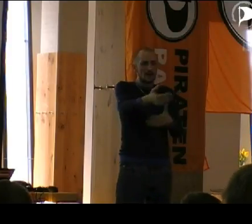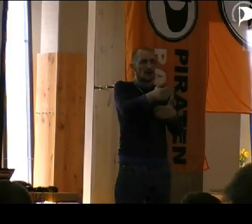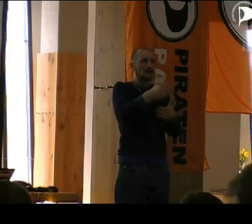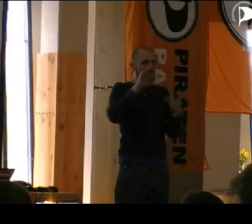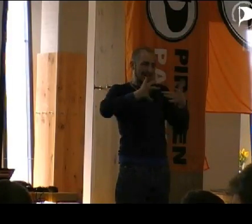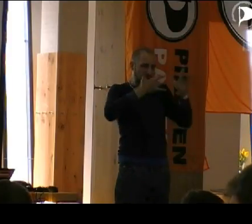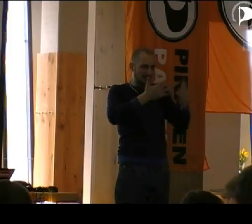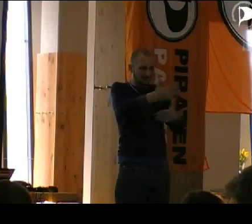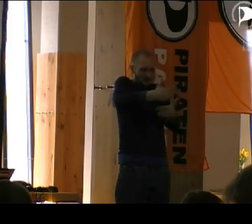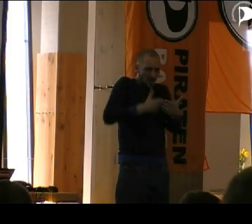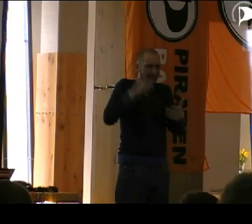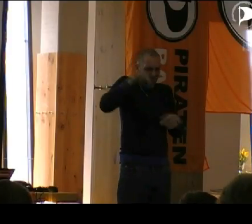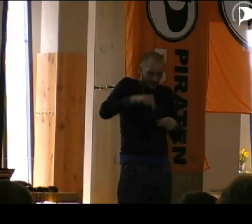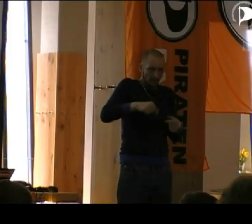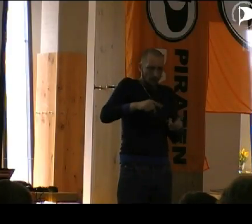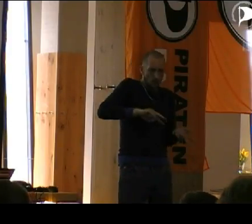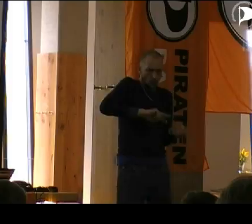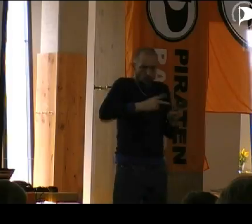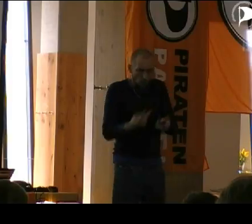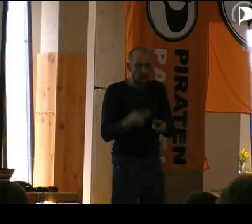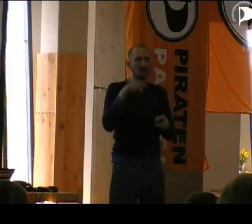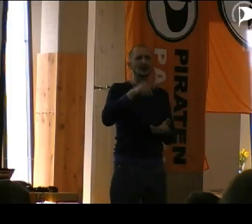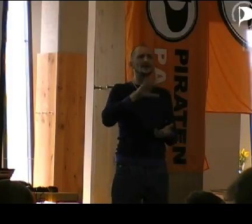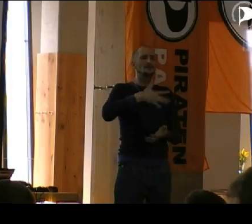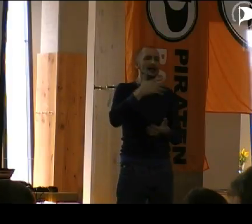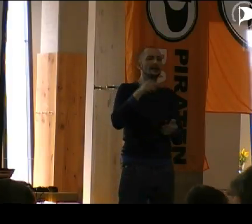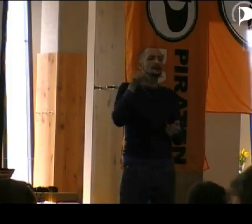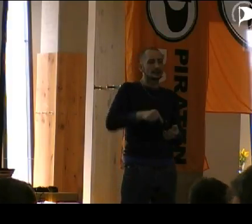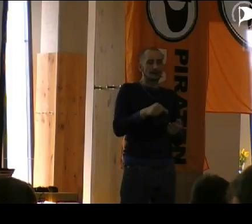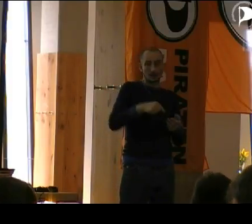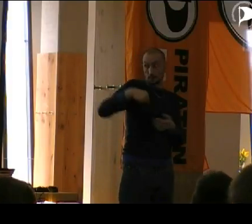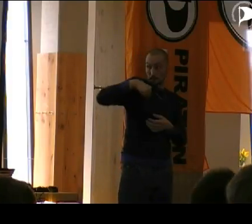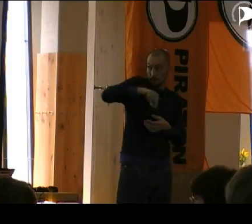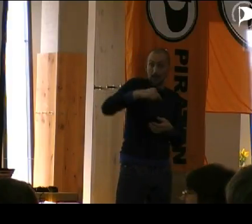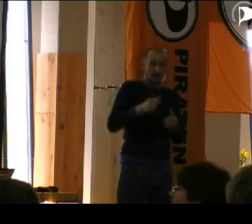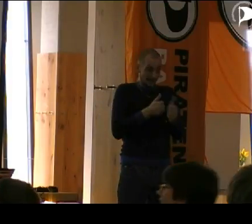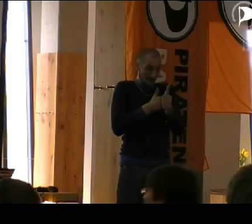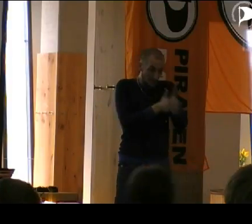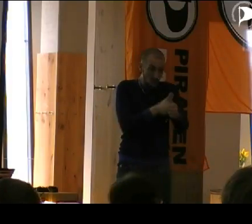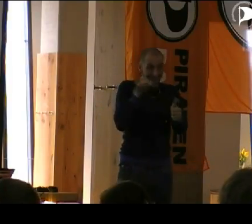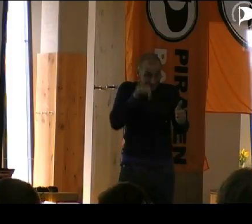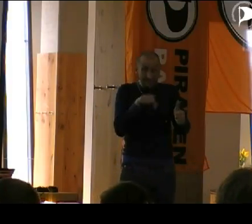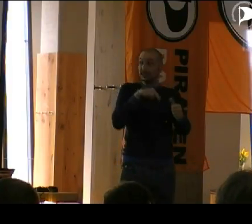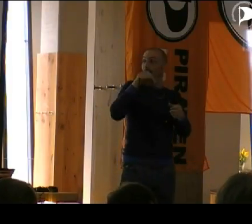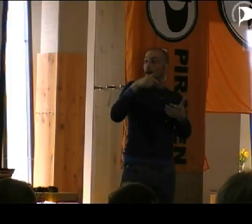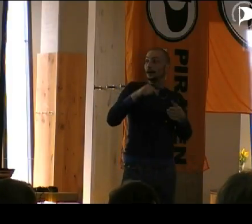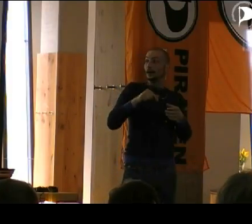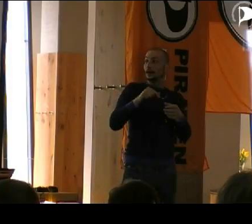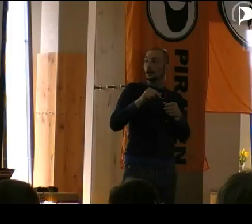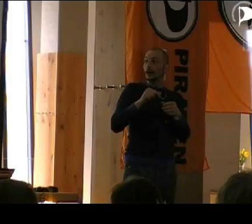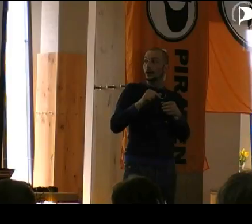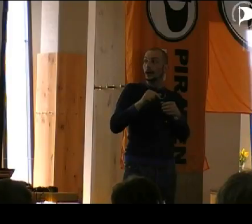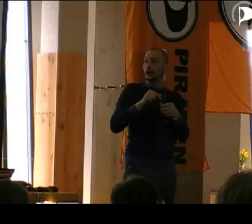bei nachfolger ja vielleicht schon im taschen internet ausgeben können stehe ich das auch unterstützen zu verfügen und